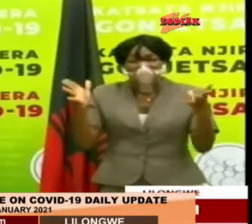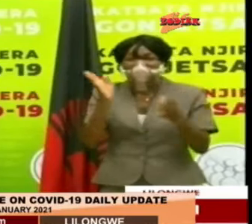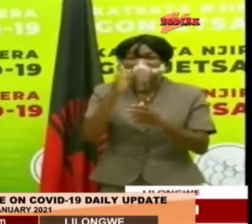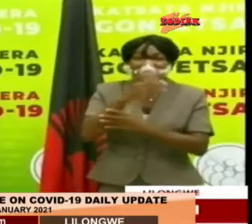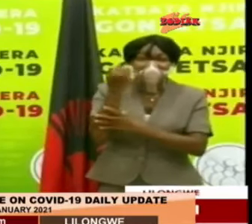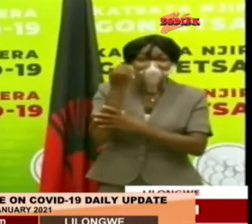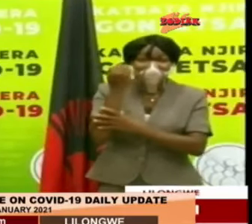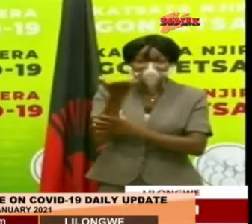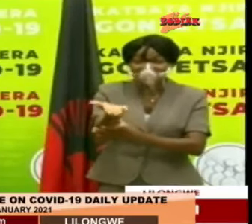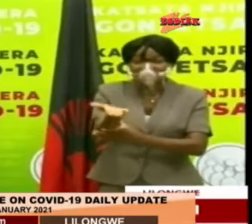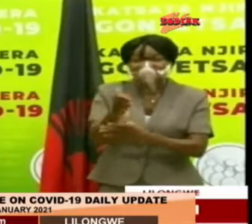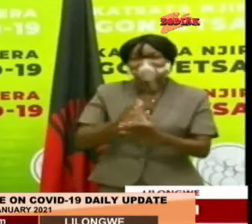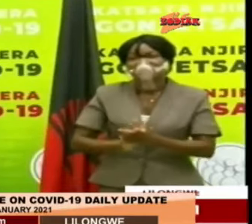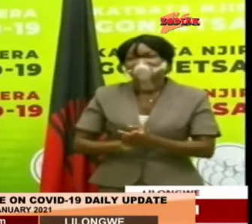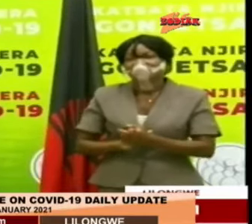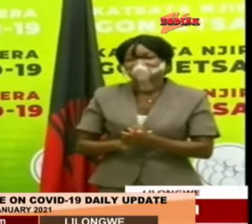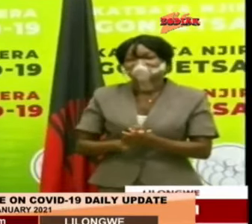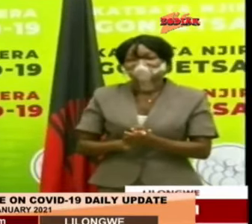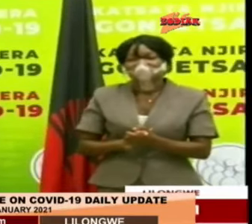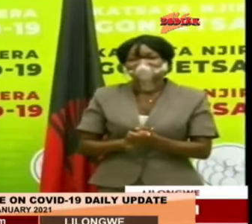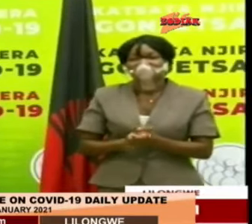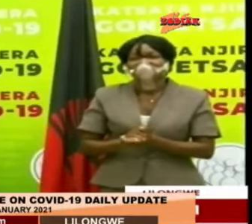mliri umenewu ndi